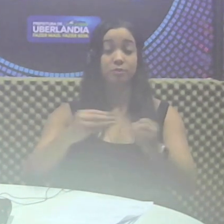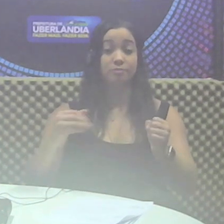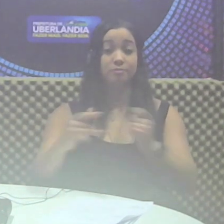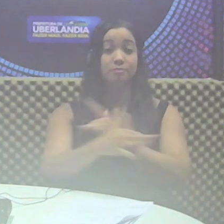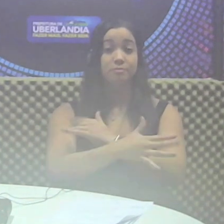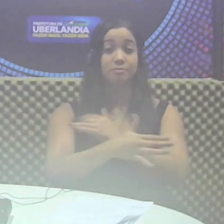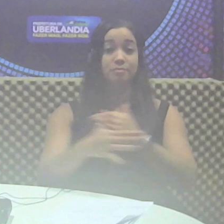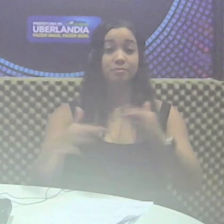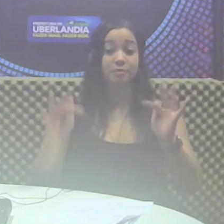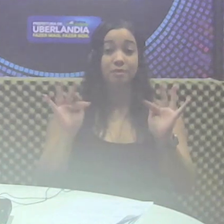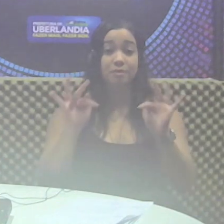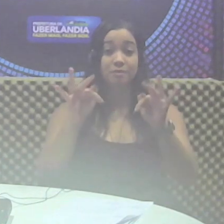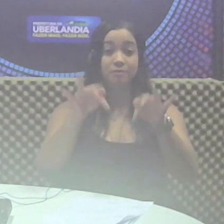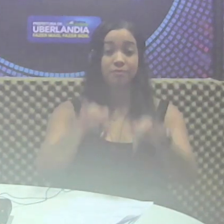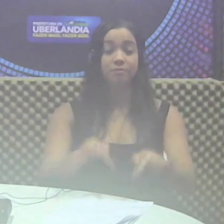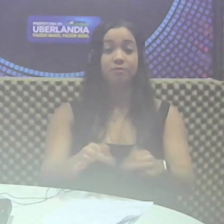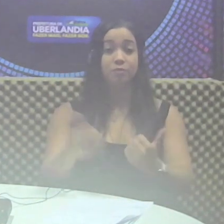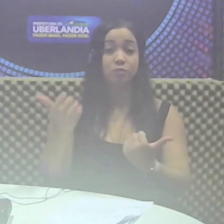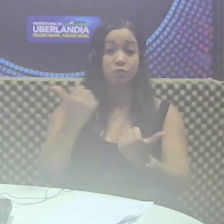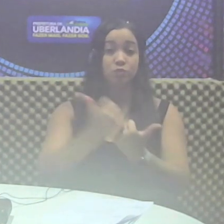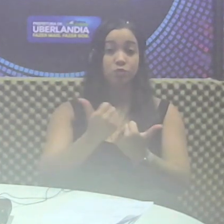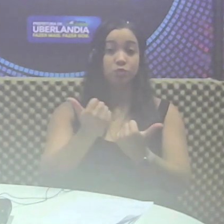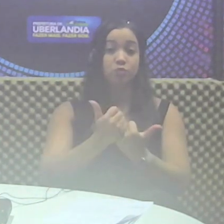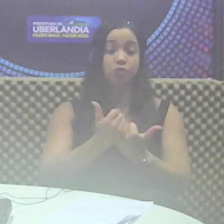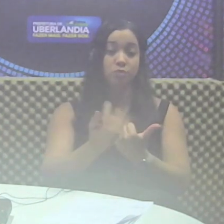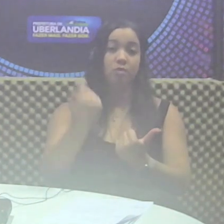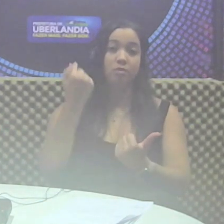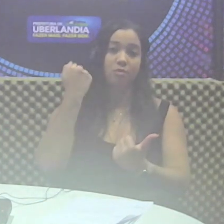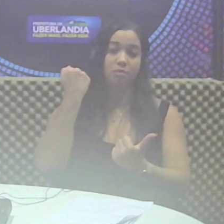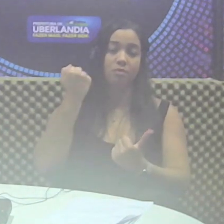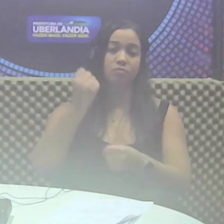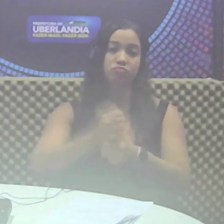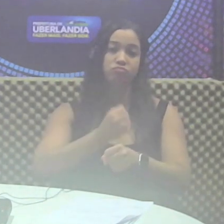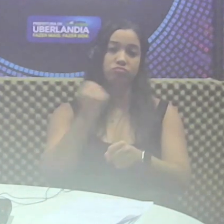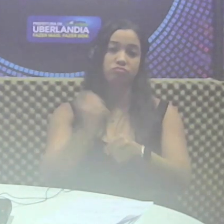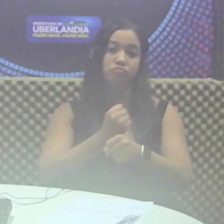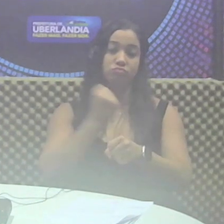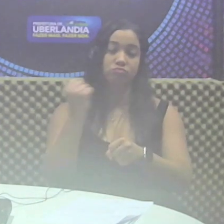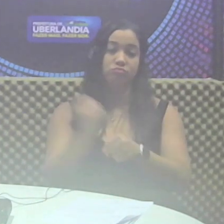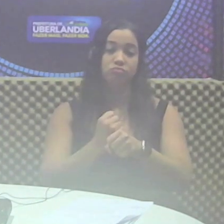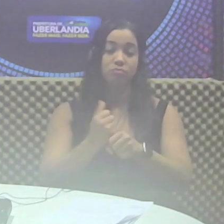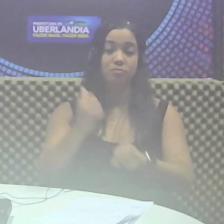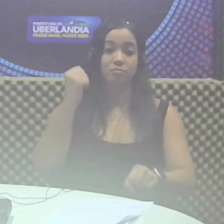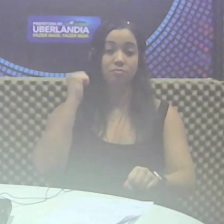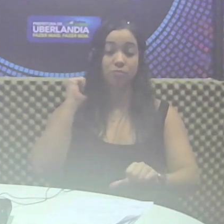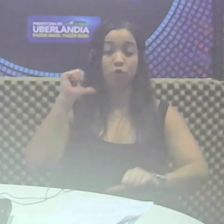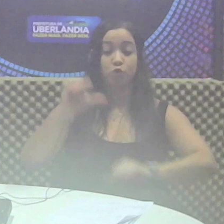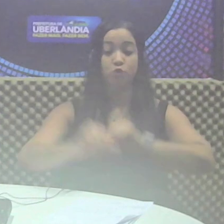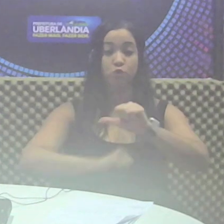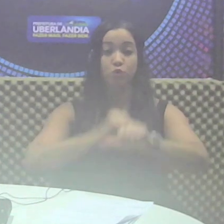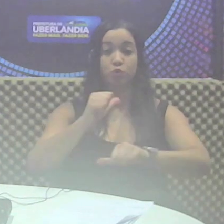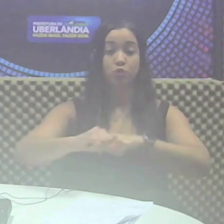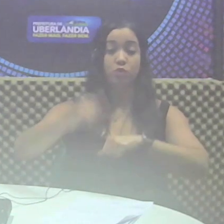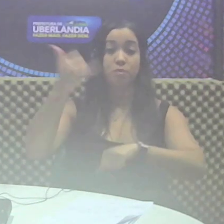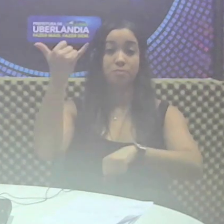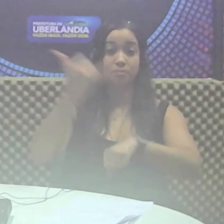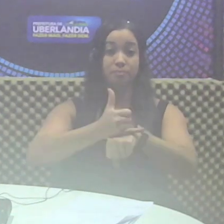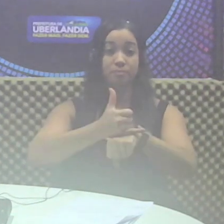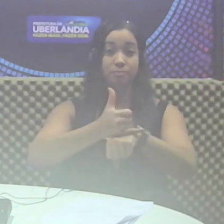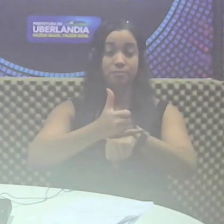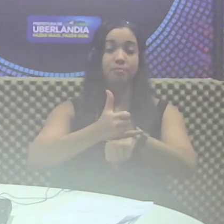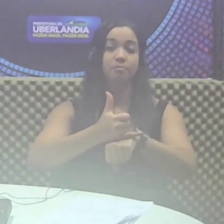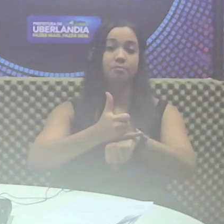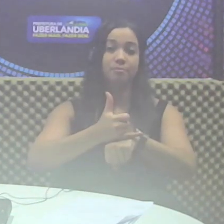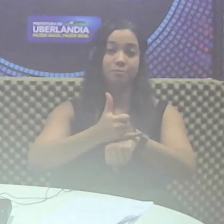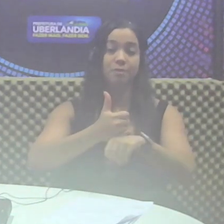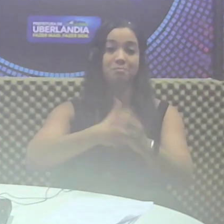Transporte finalizou a substituição dos abrigos de concreto existentes na Praça Tubal Vilela, no centro. Agora,